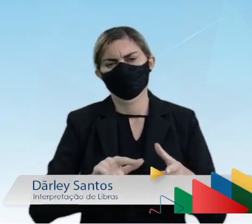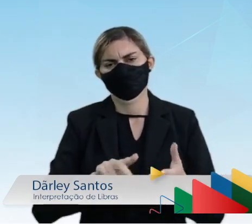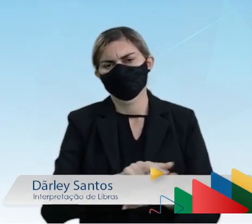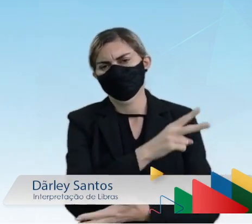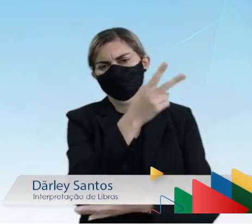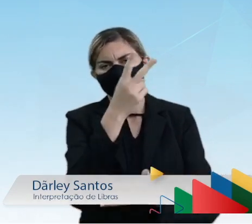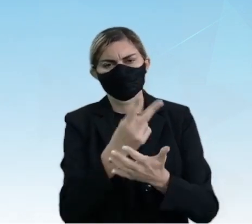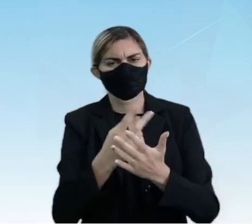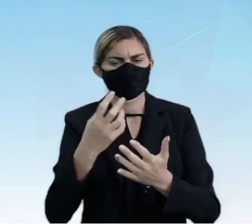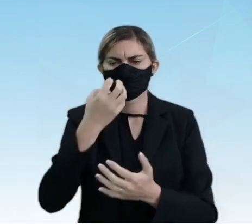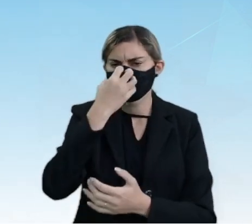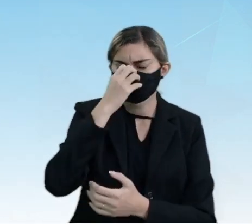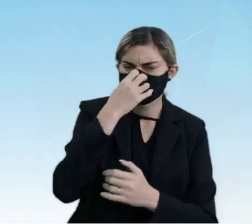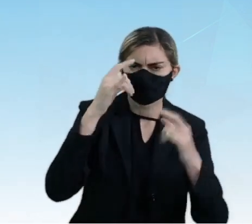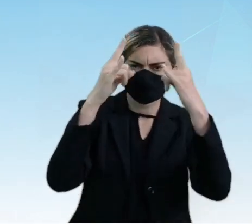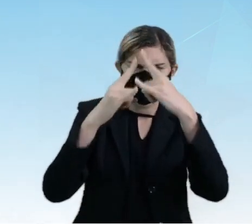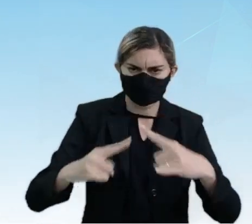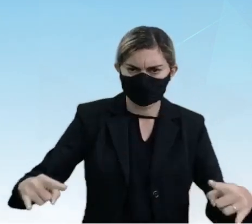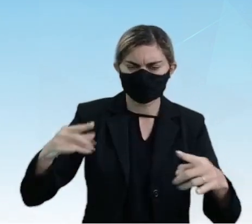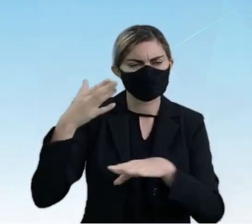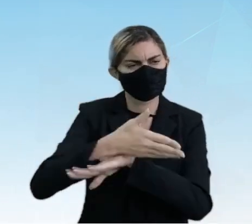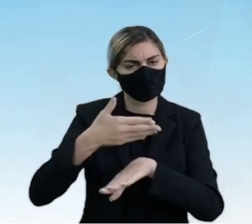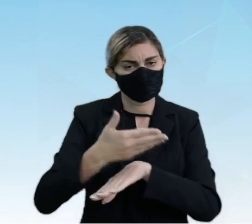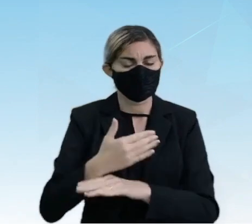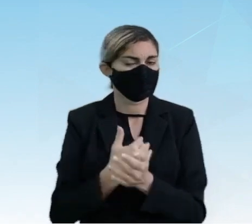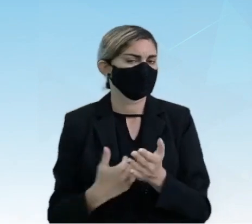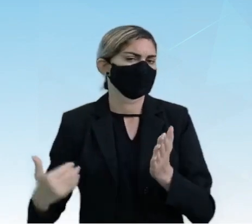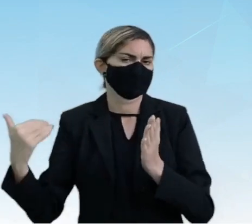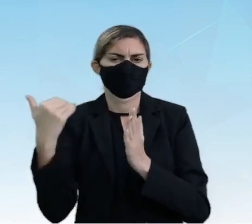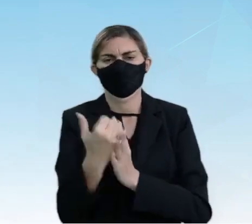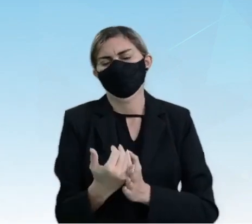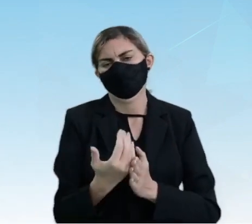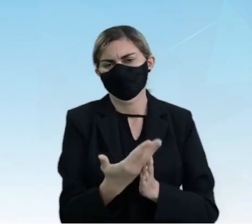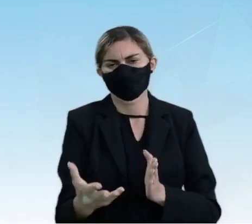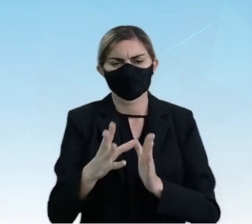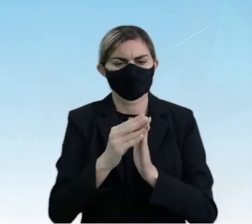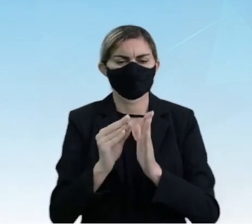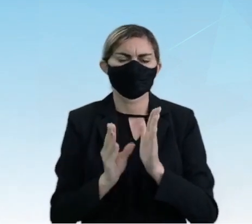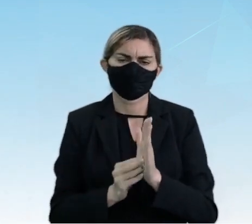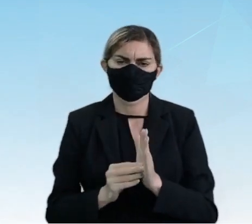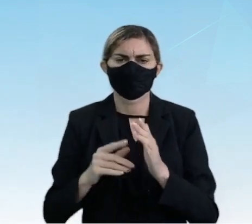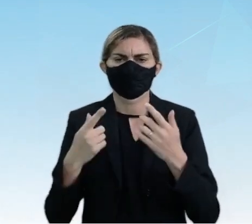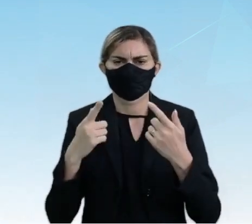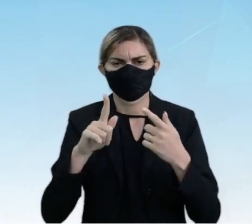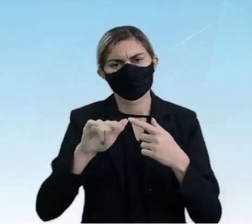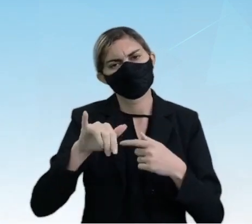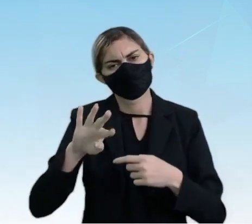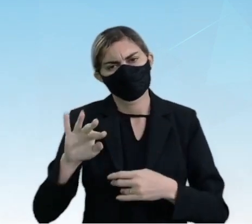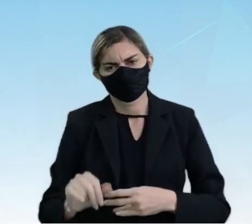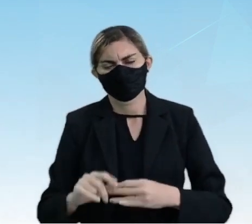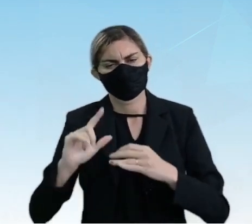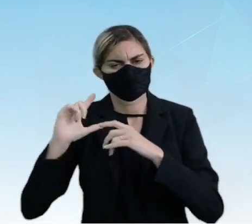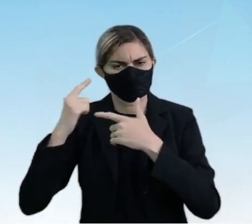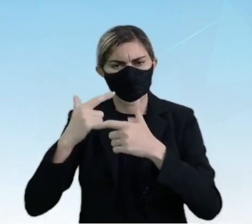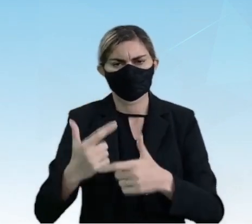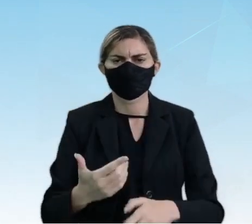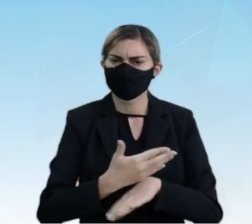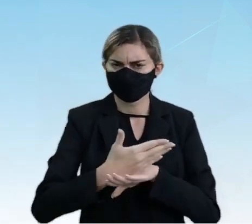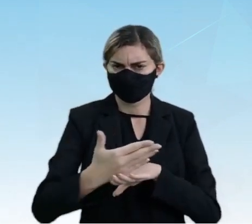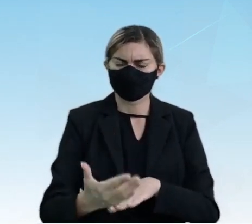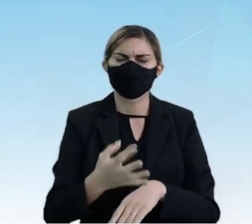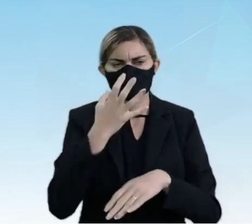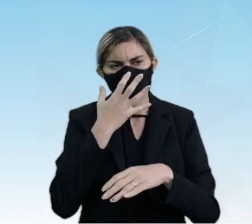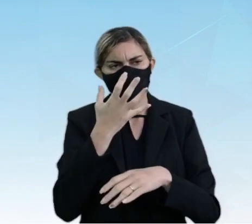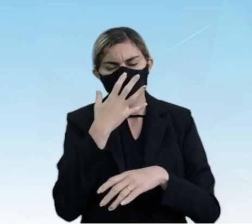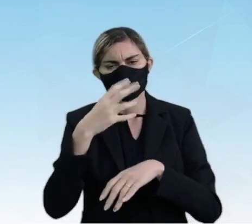gente vai num circo. Então, ela é muito mais do que esse modelo de ginástica mais tradicional que nós estamos mais acostumados a assistir,